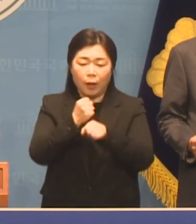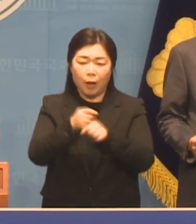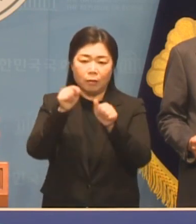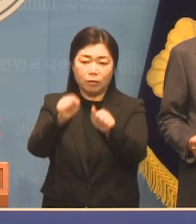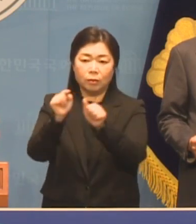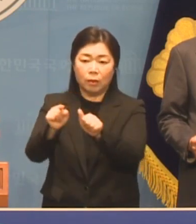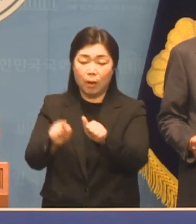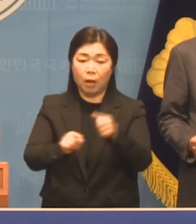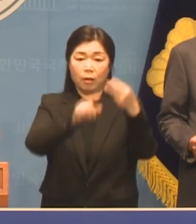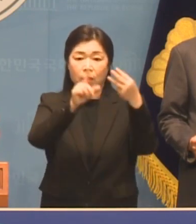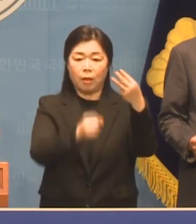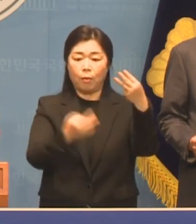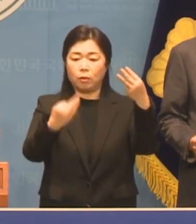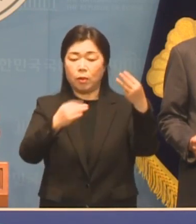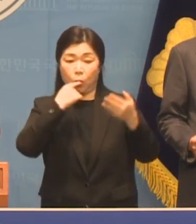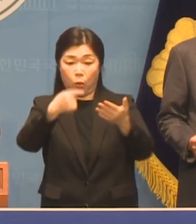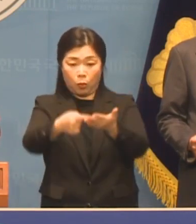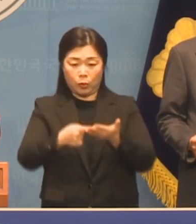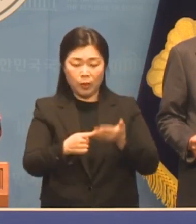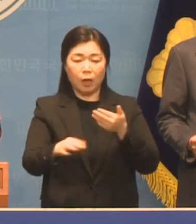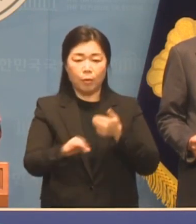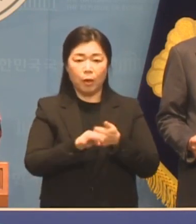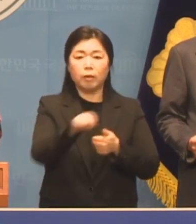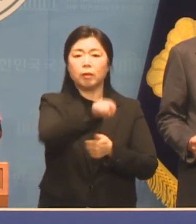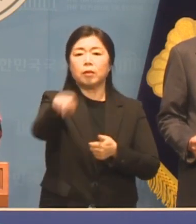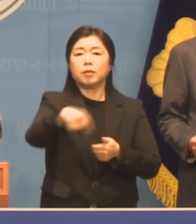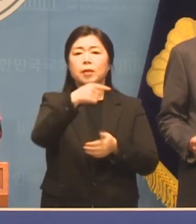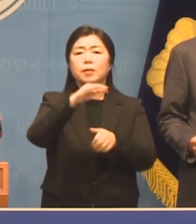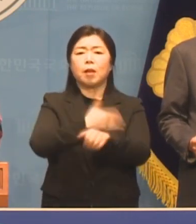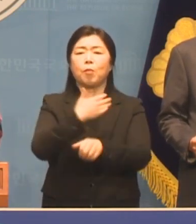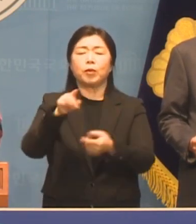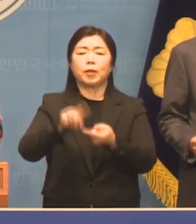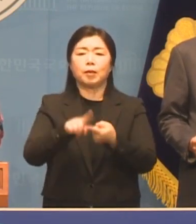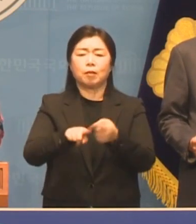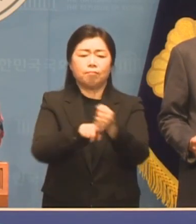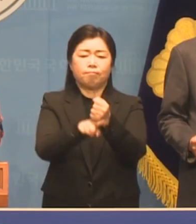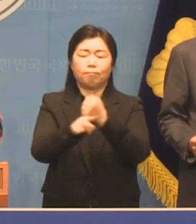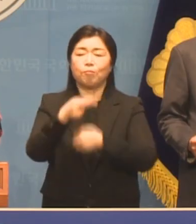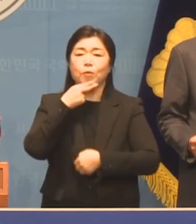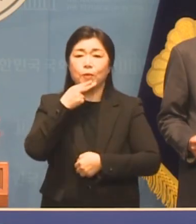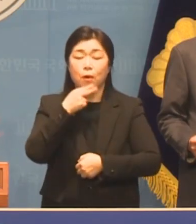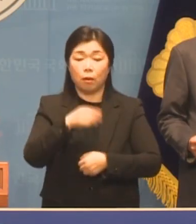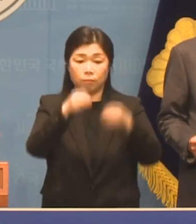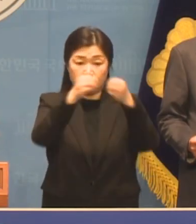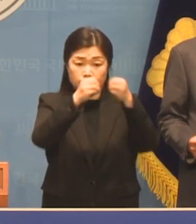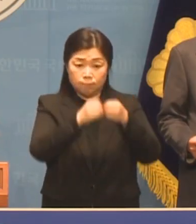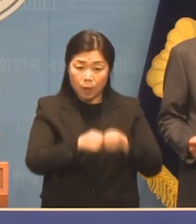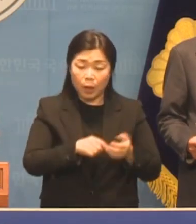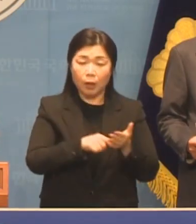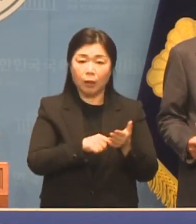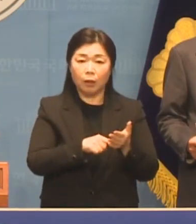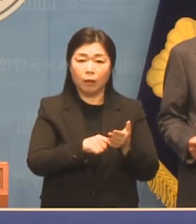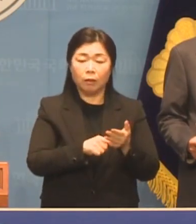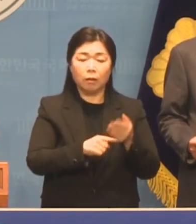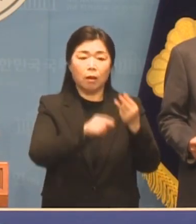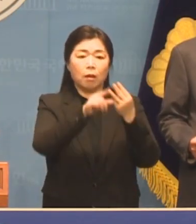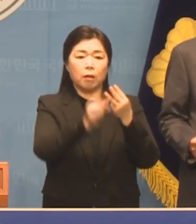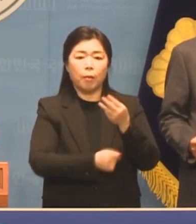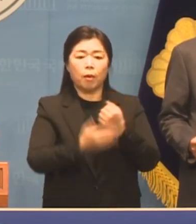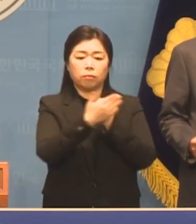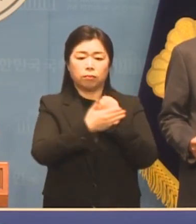14일까지 신청하면 피해자들의 잘잘못을 묻지 않겠다라고 합니다. 가석방으로 3월에